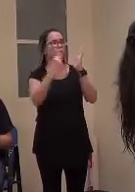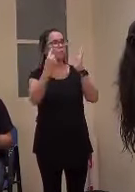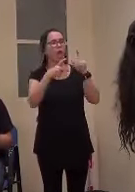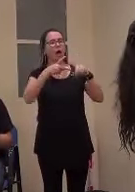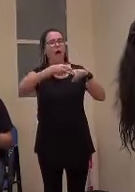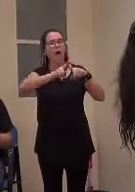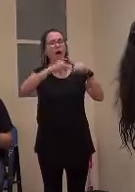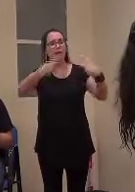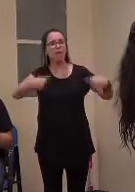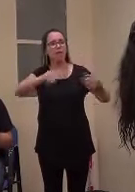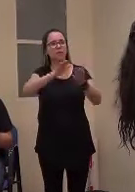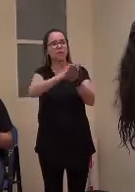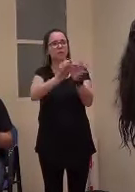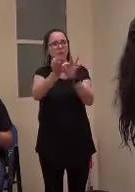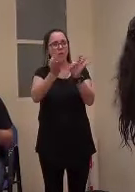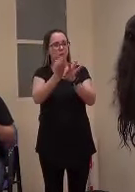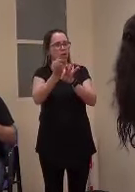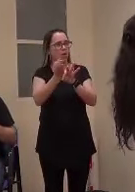acción